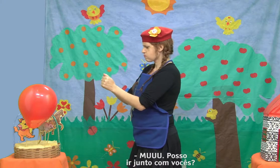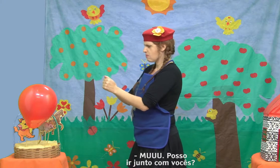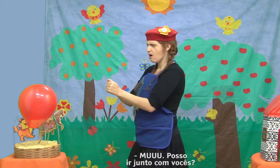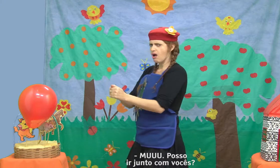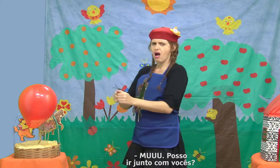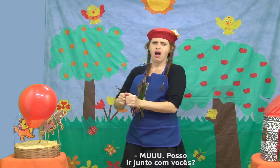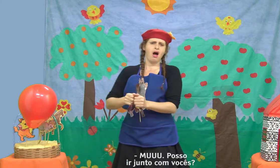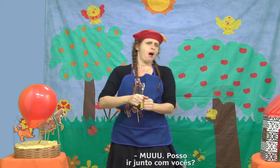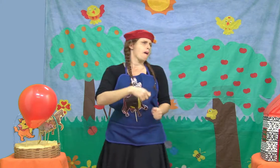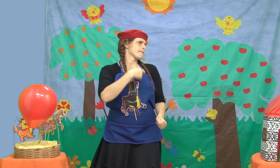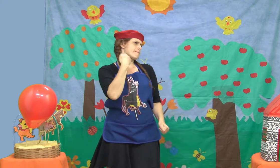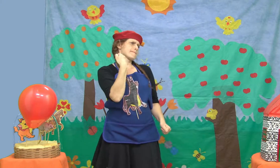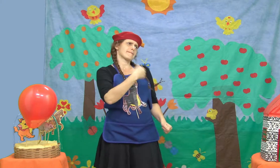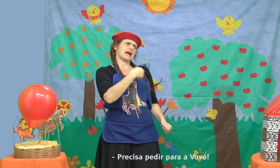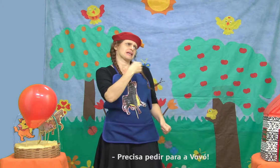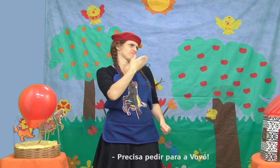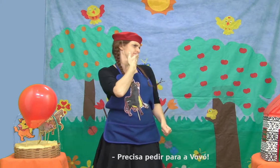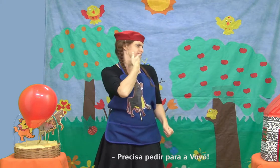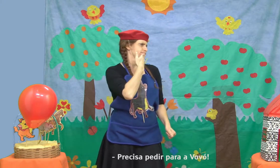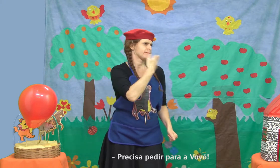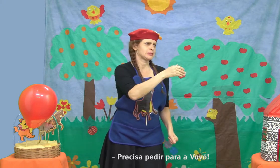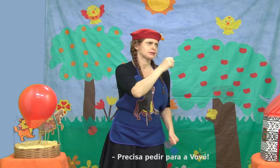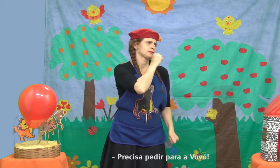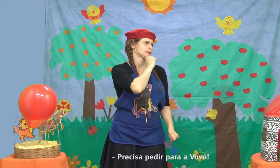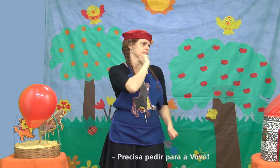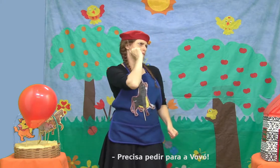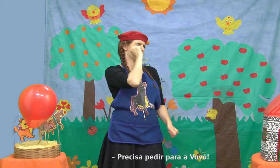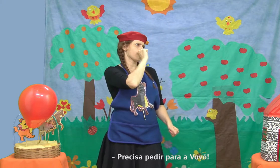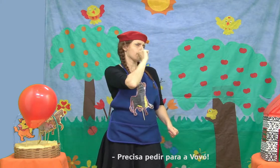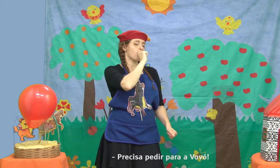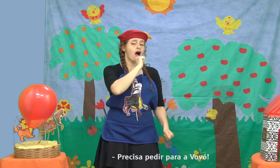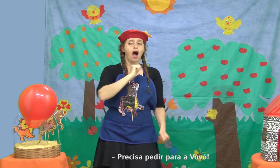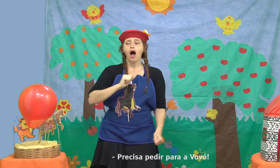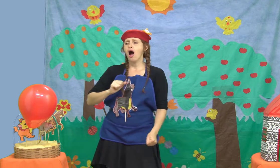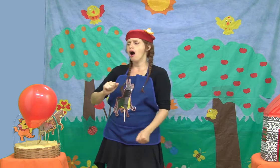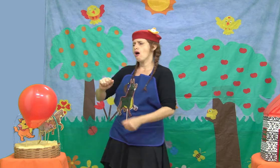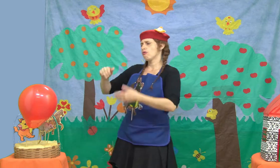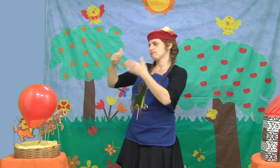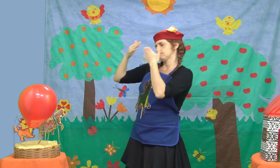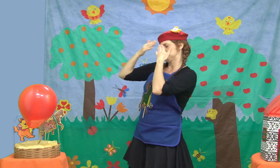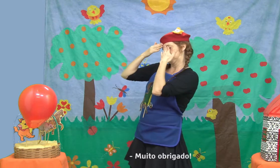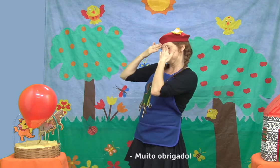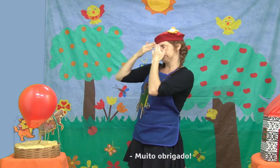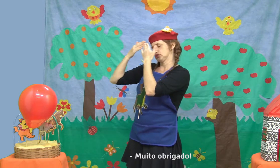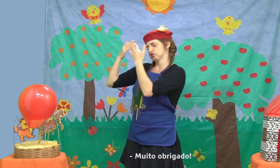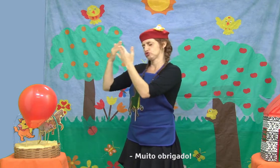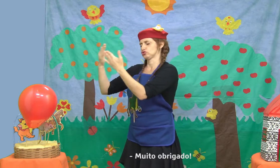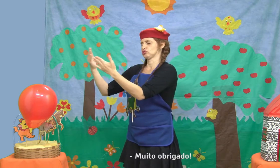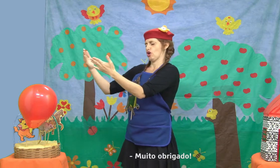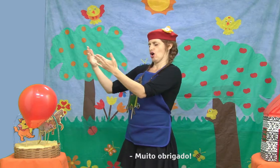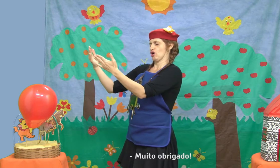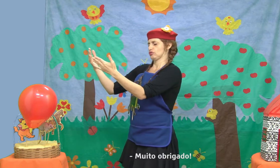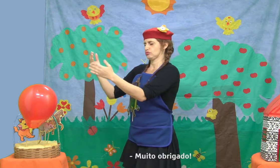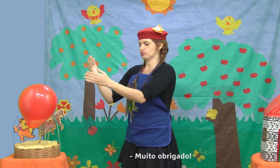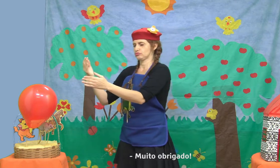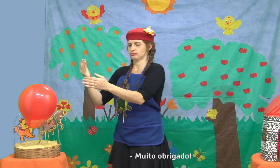vocês precisa ir embora o vovó ou muito obrigado